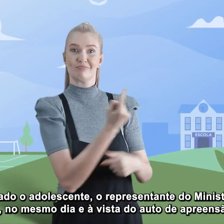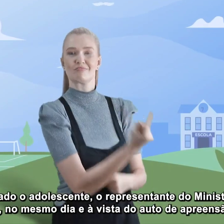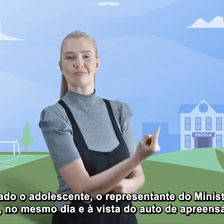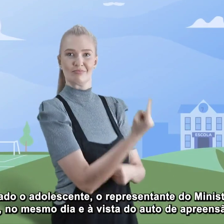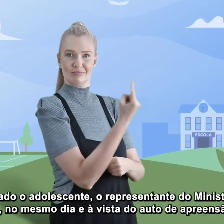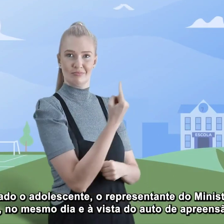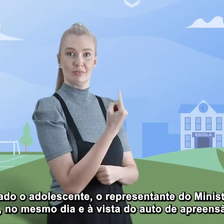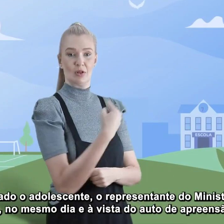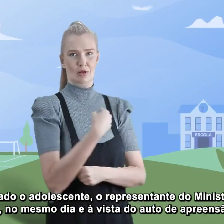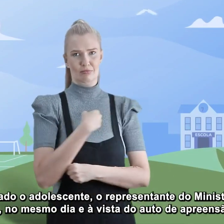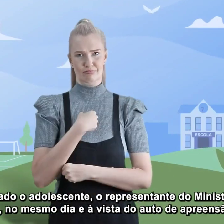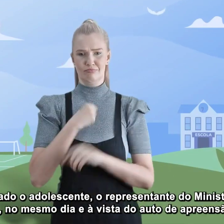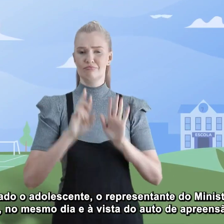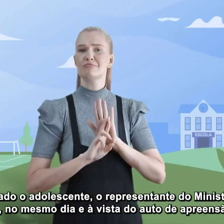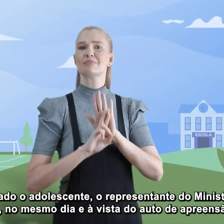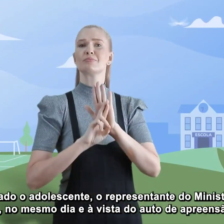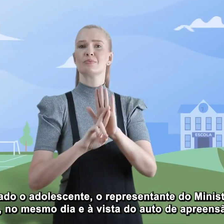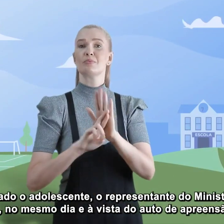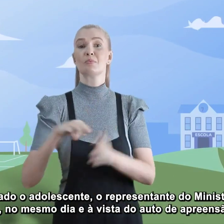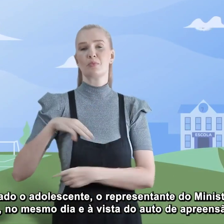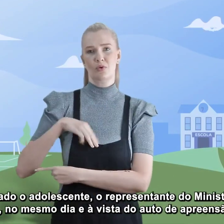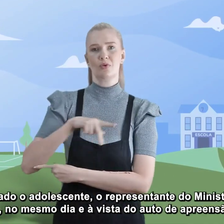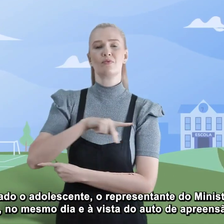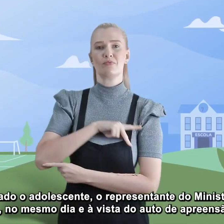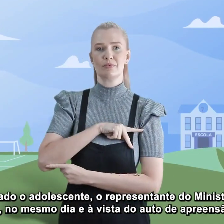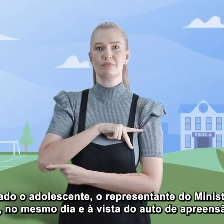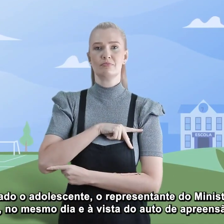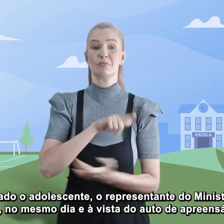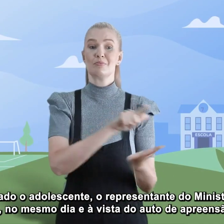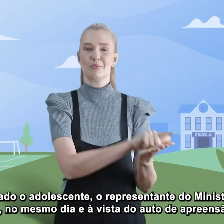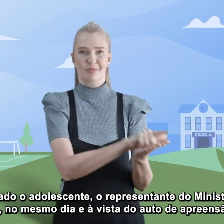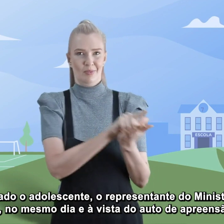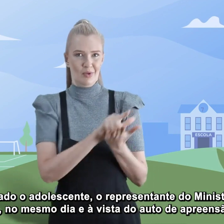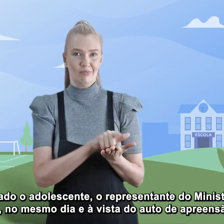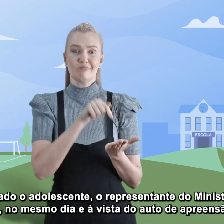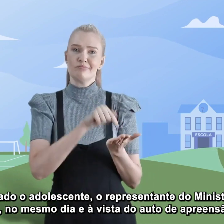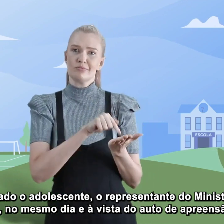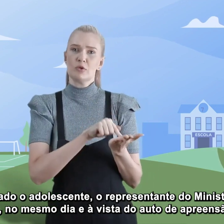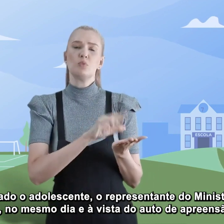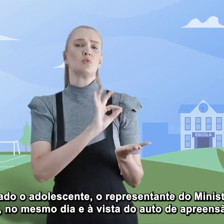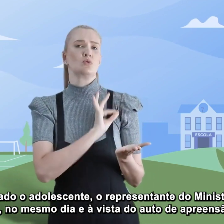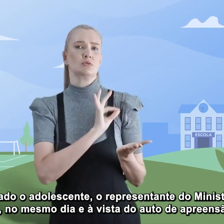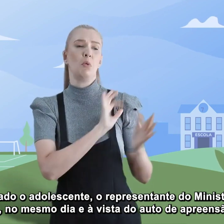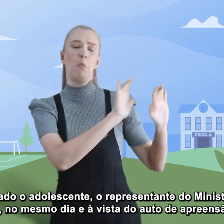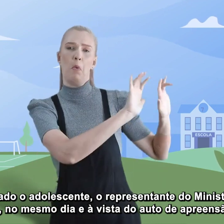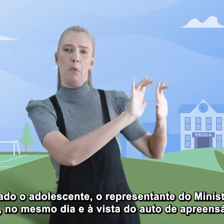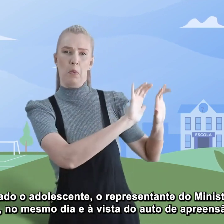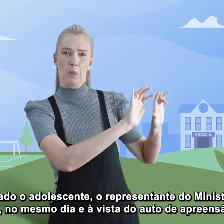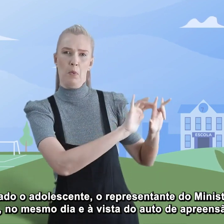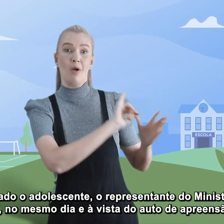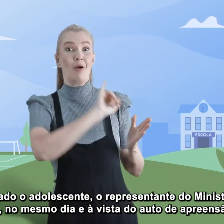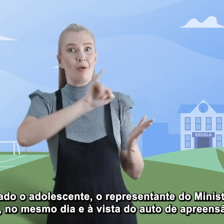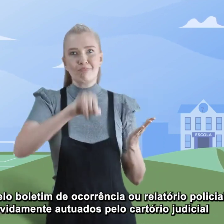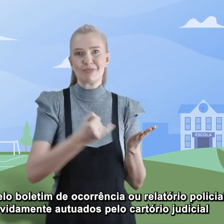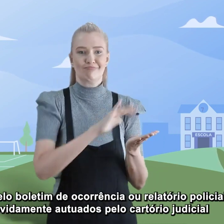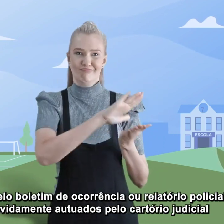Apresentado o adolescente, o representante do Ministério Público, no mesmo dia e à vista do auto de apreensão, seja pelo